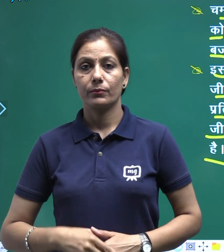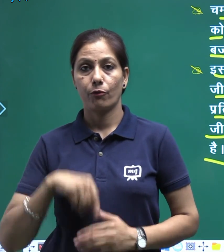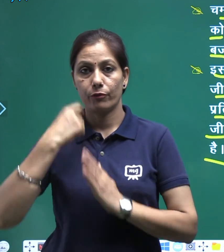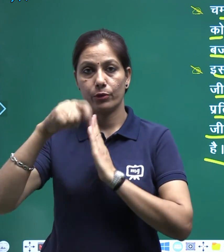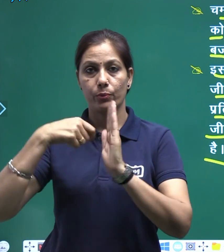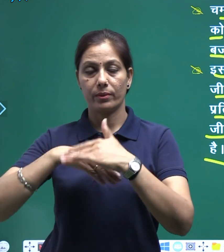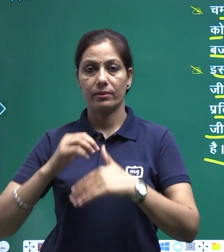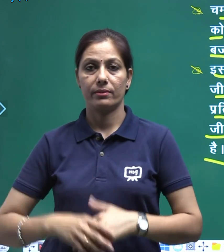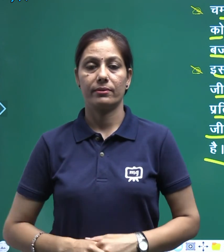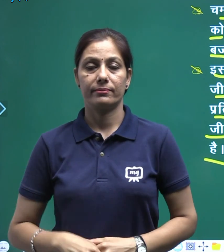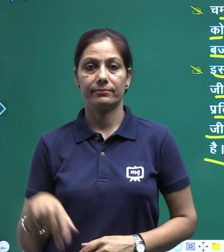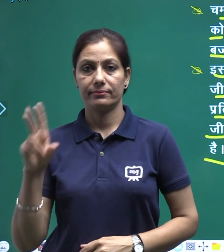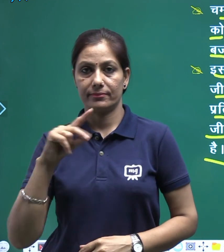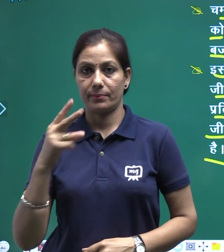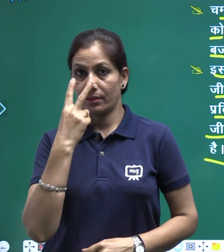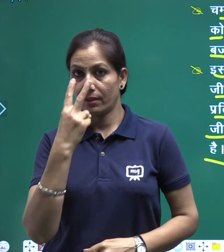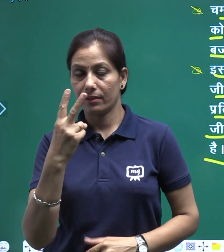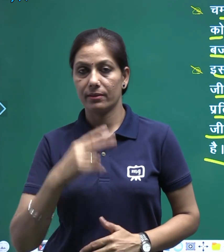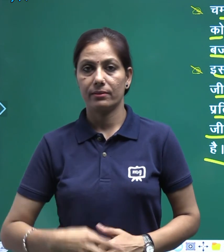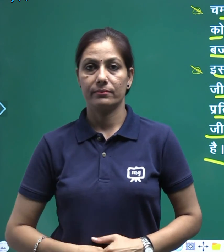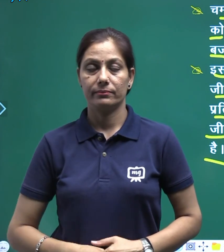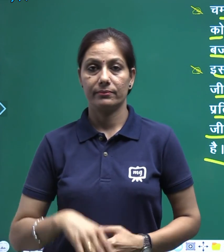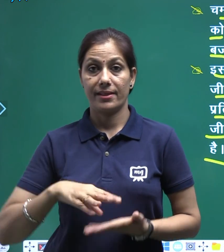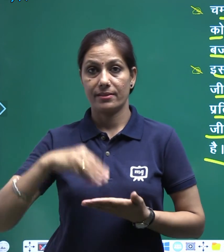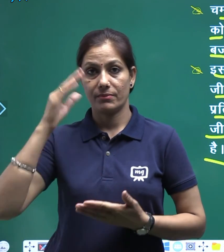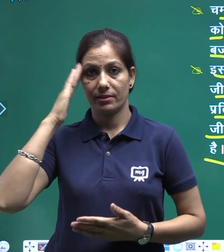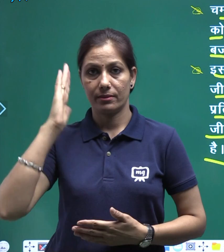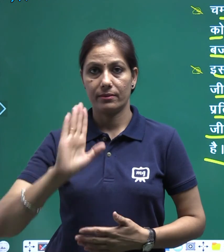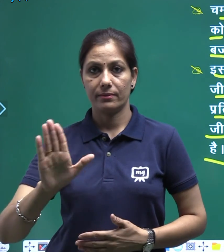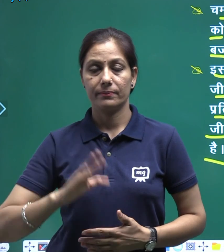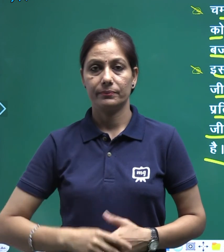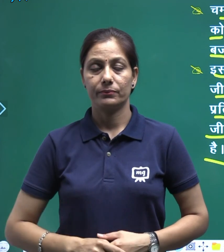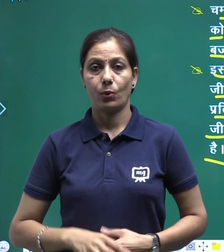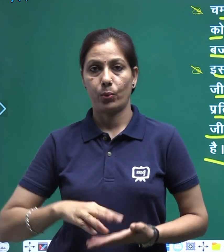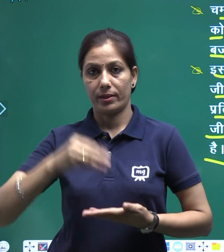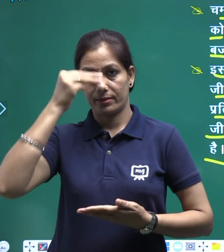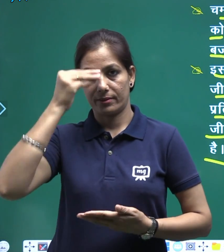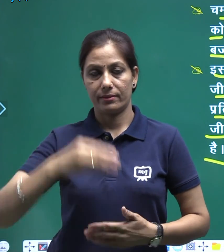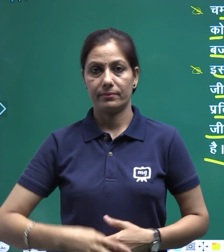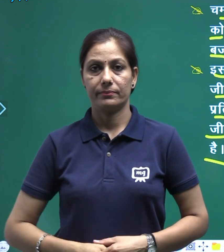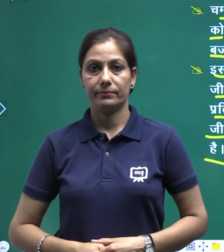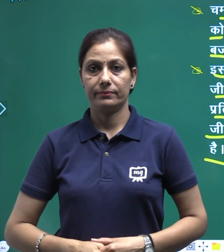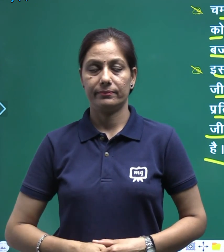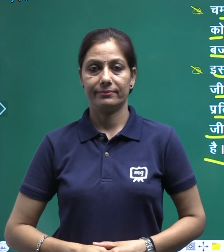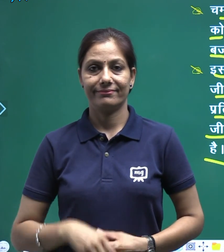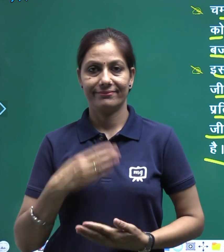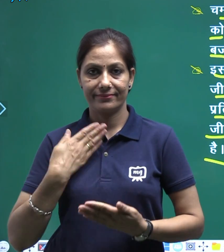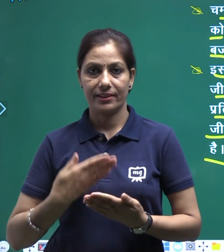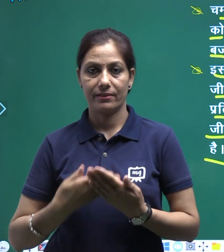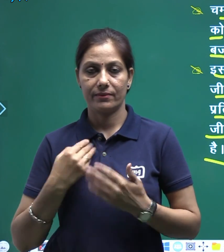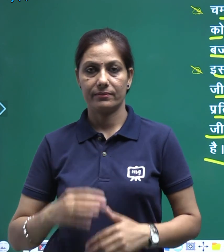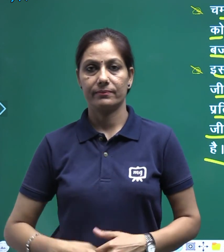में बार बार देखें, समझें और याद करें। धन्यवाद।